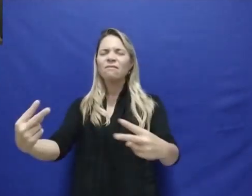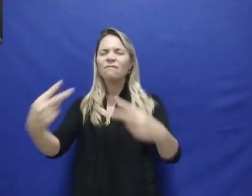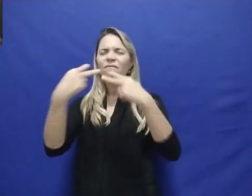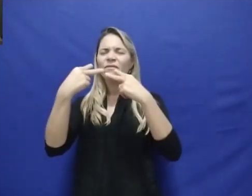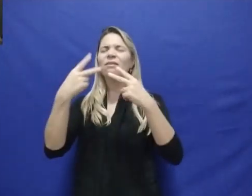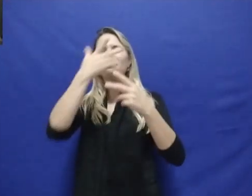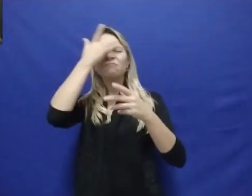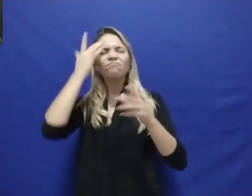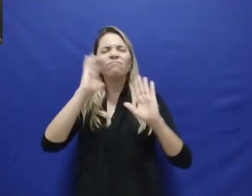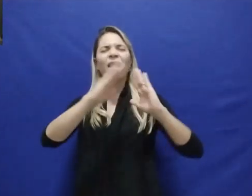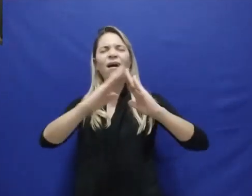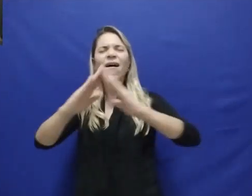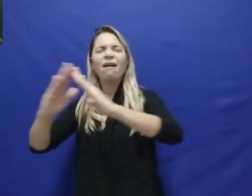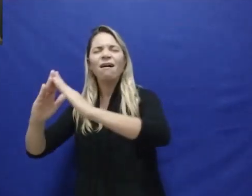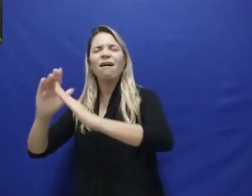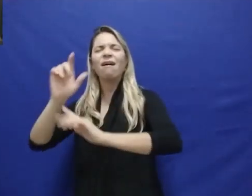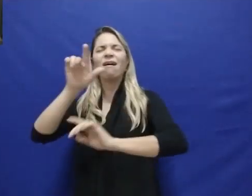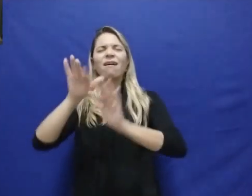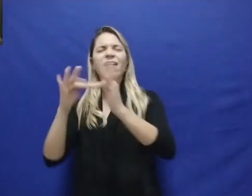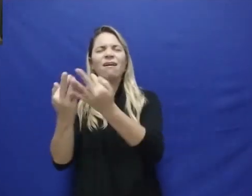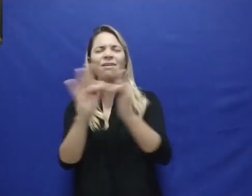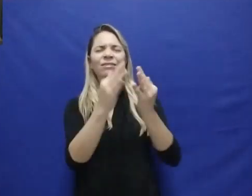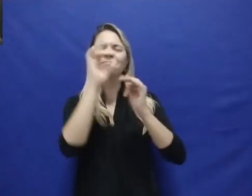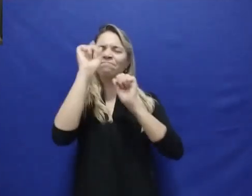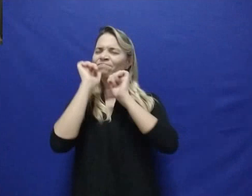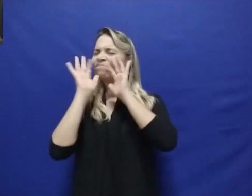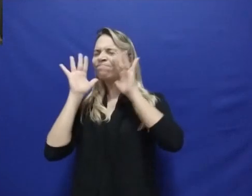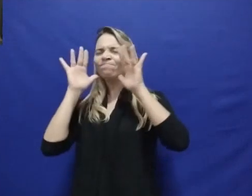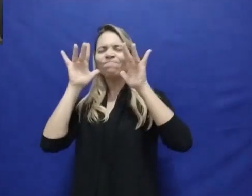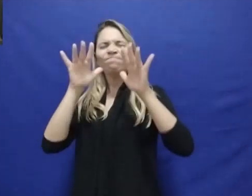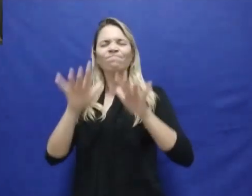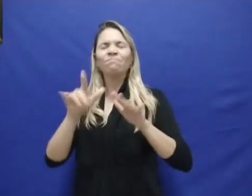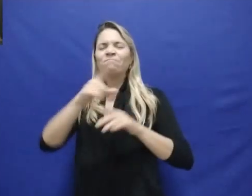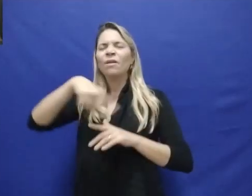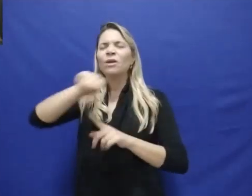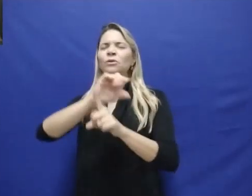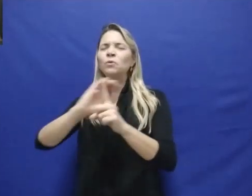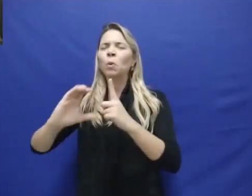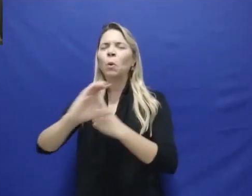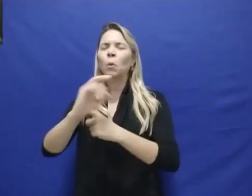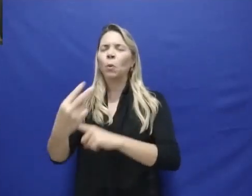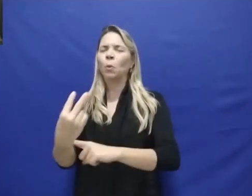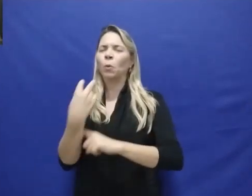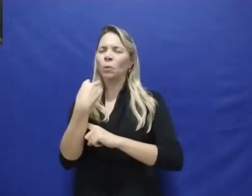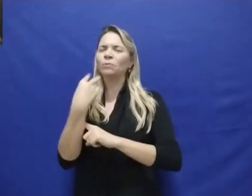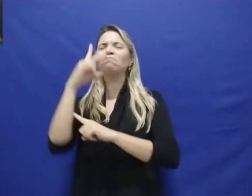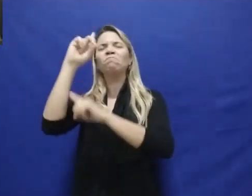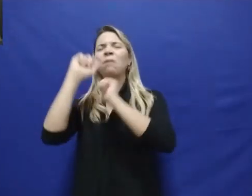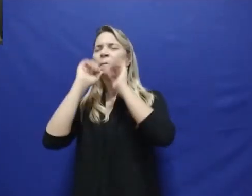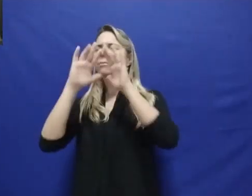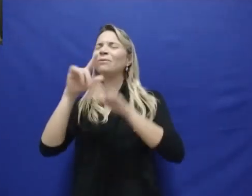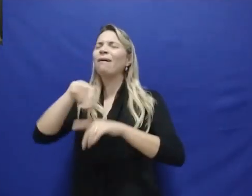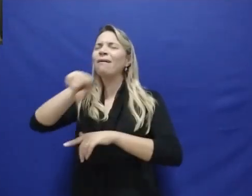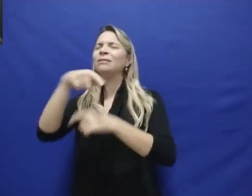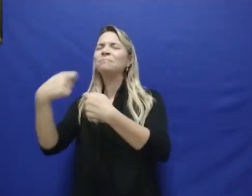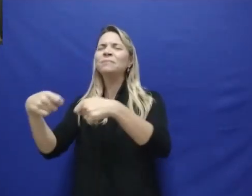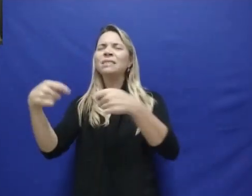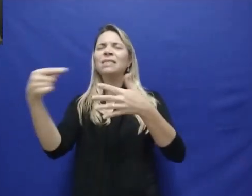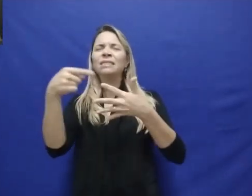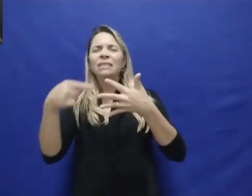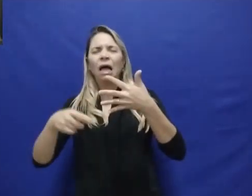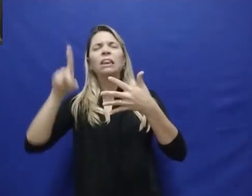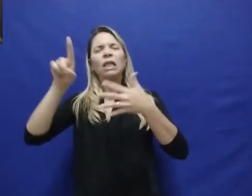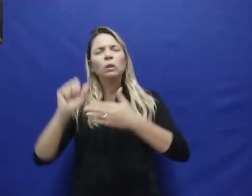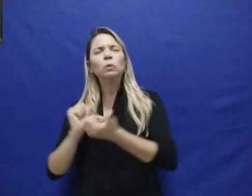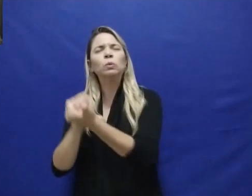cultuar ao Senhor. Ó Deus, venha abençoar cada uma na sua necessidade. Pai, em nome de Jesus, nós